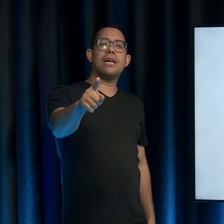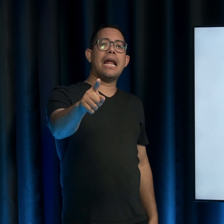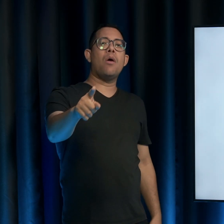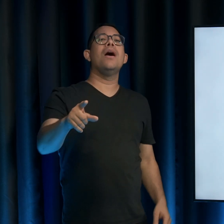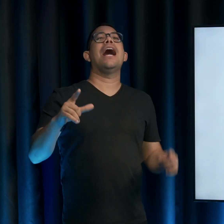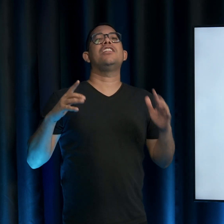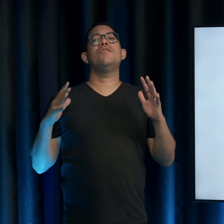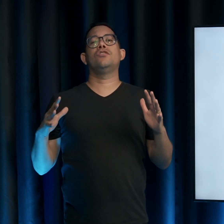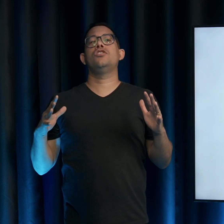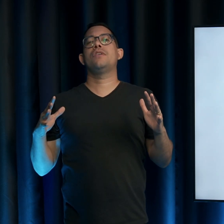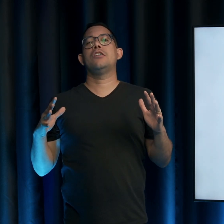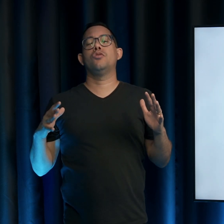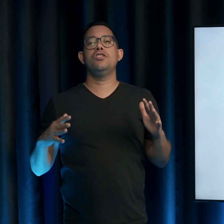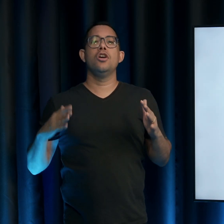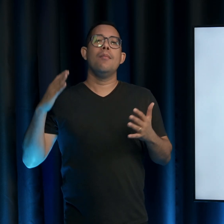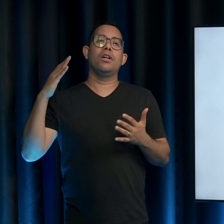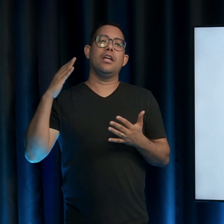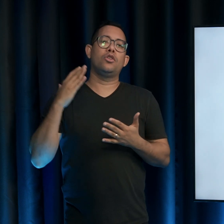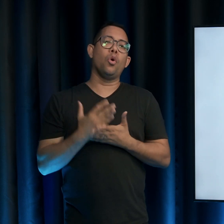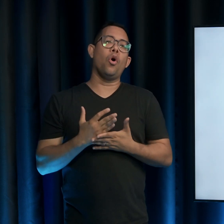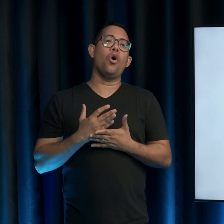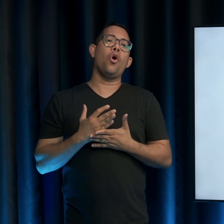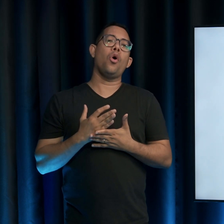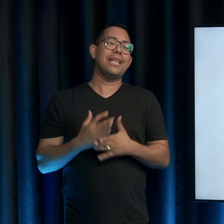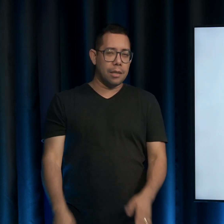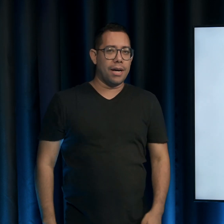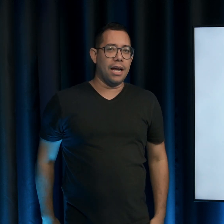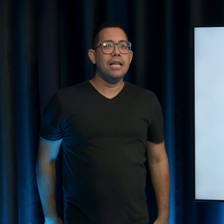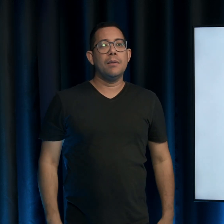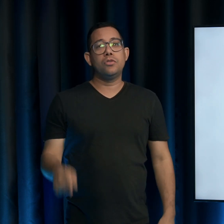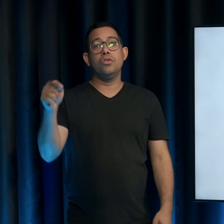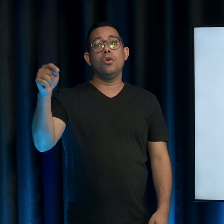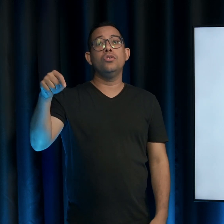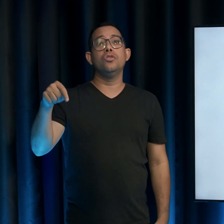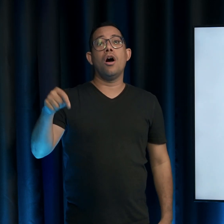canal, ativa as notificações, porque toda semana temos conteúdos novos para